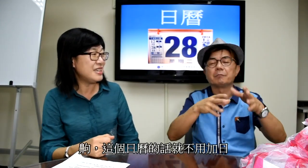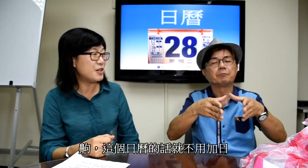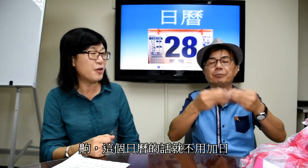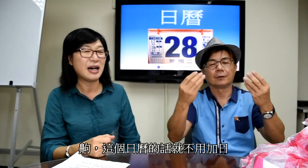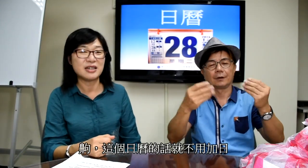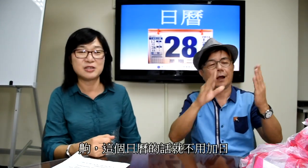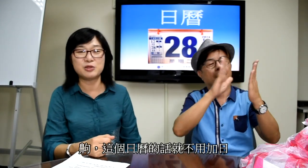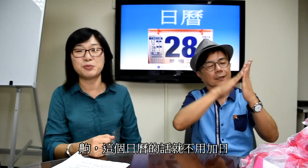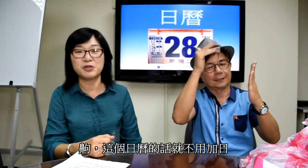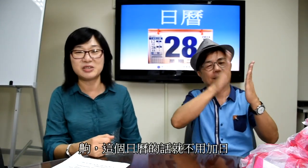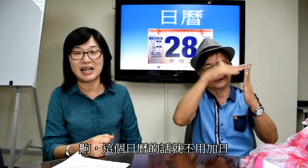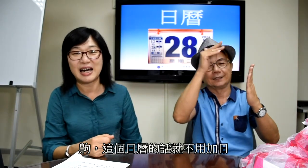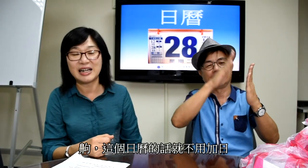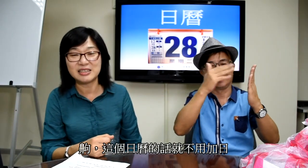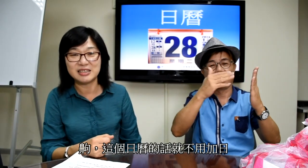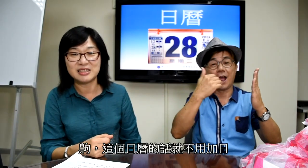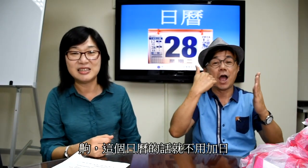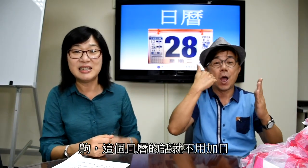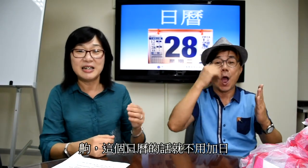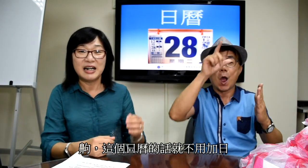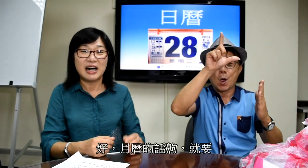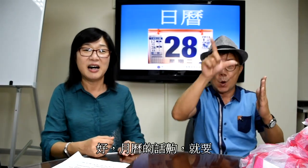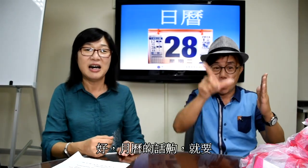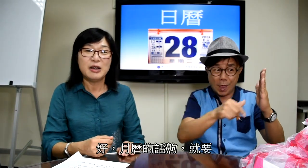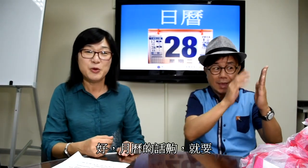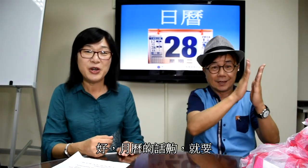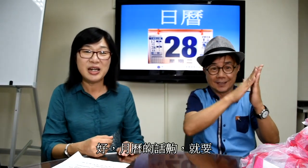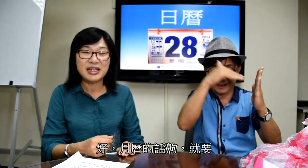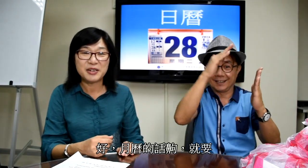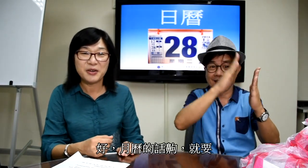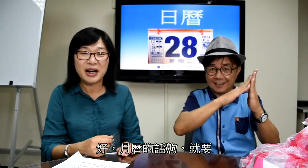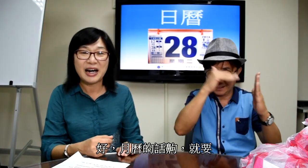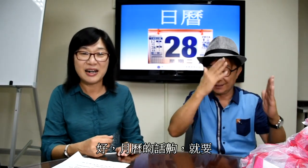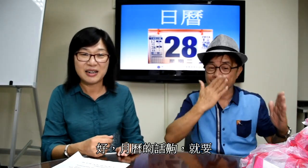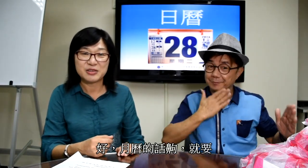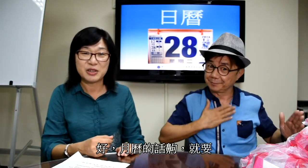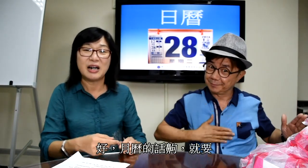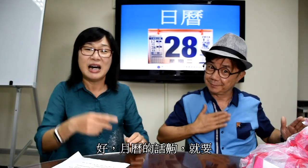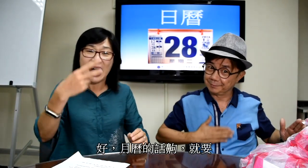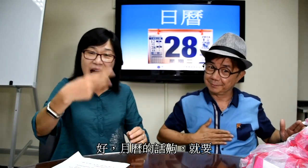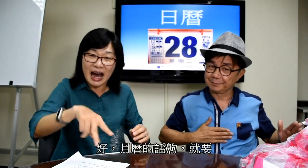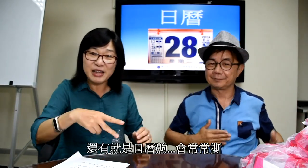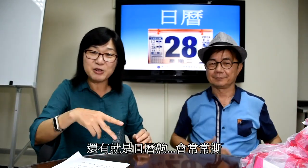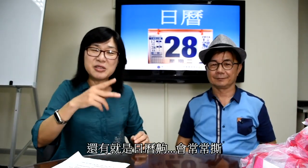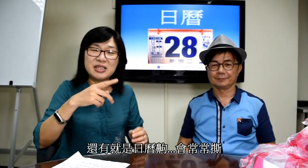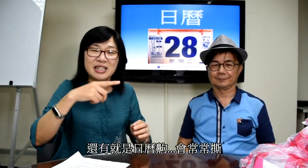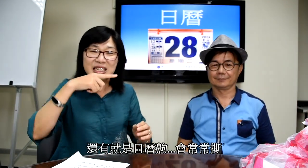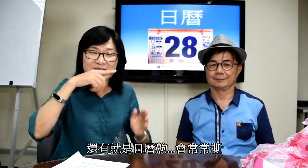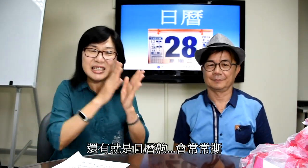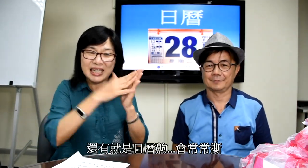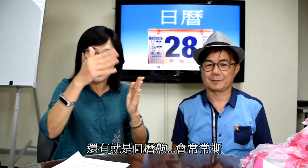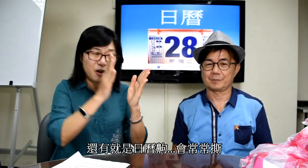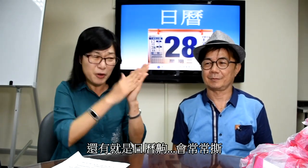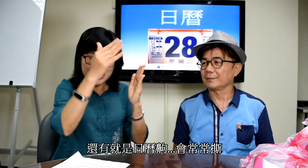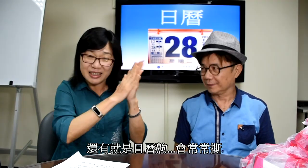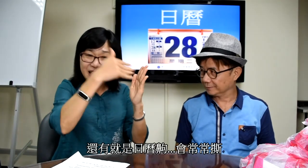话就不用加日，月历的话叫，还有就是日历哈会常常